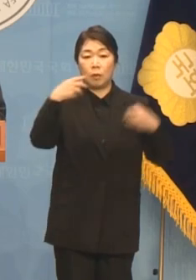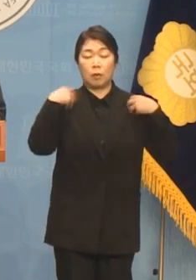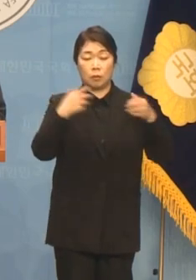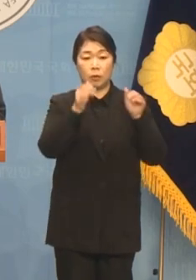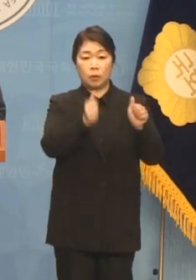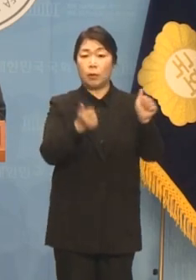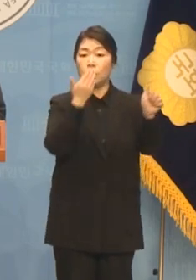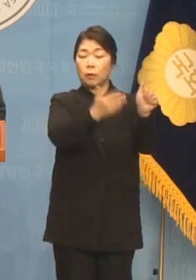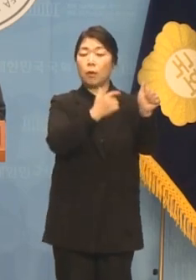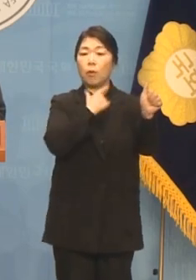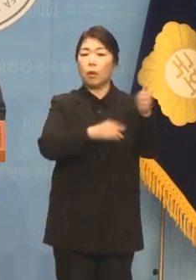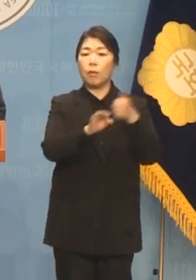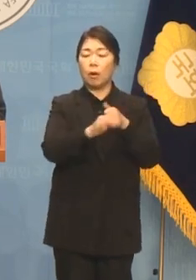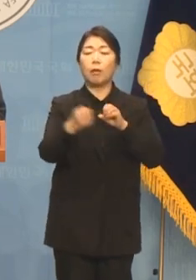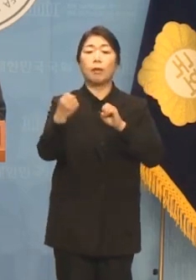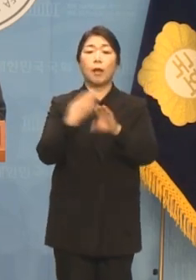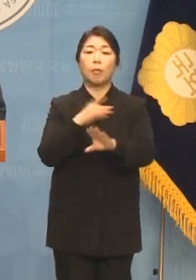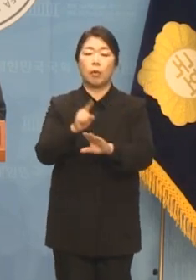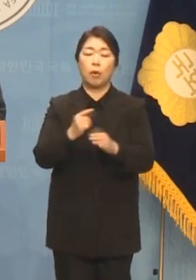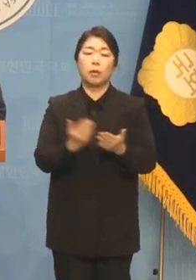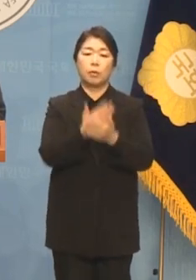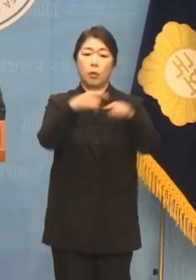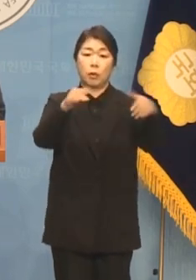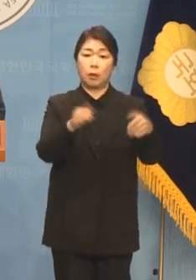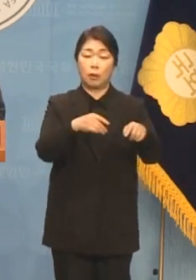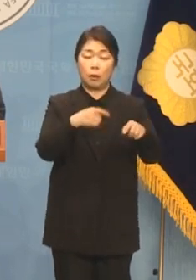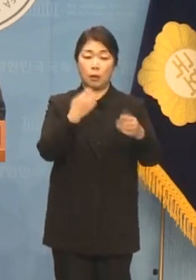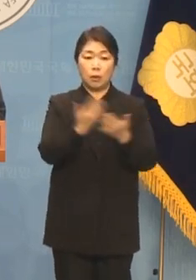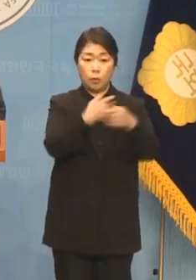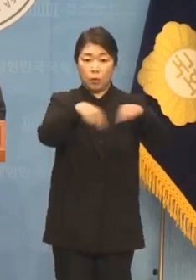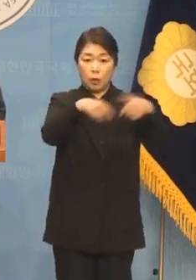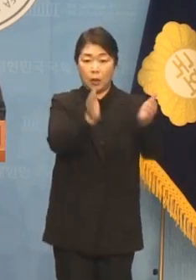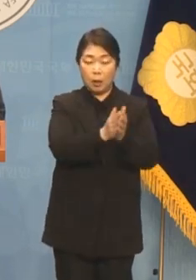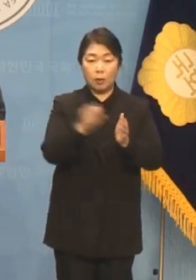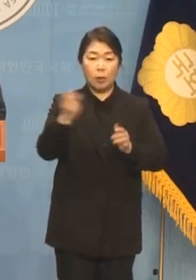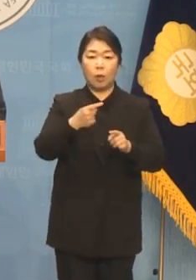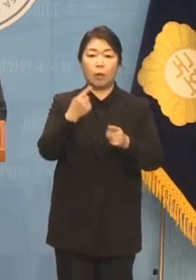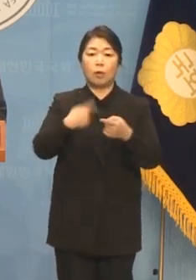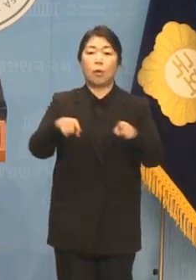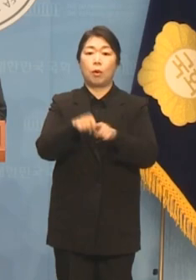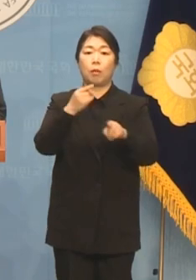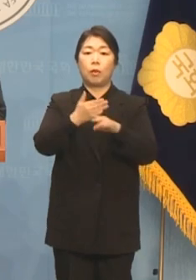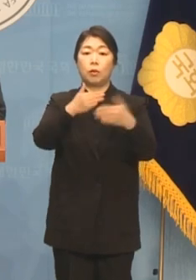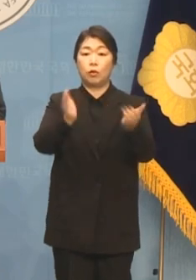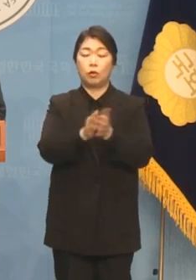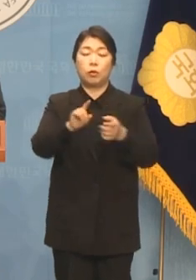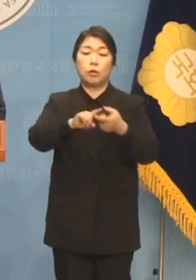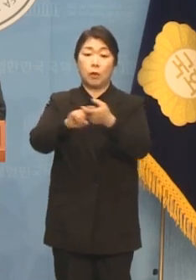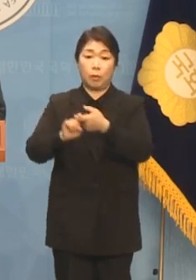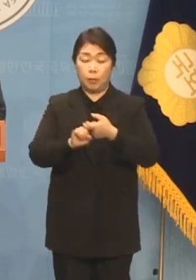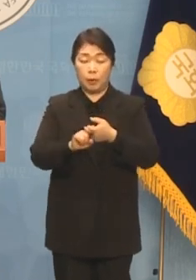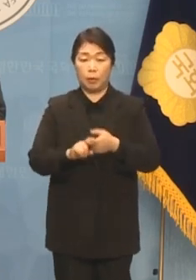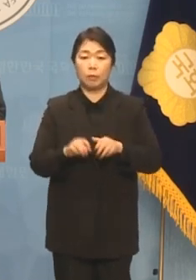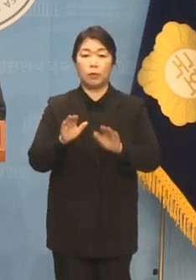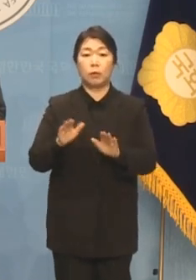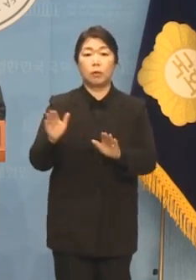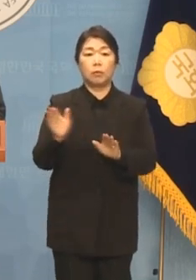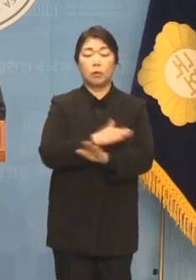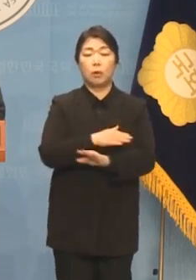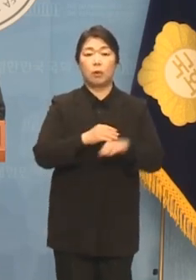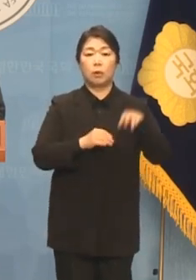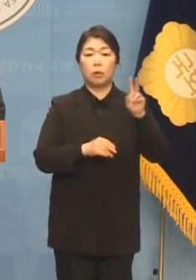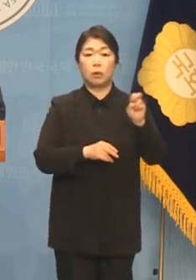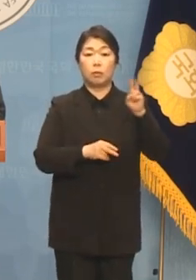원한다면 답은 진보당과 더불어 민주 연합입니다 오늘부터 제 22대 총선의 본